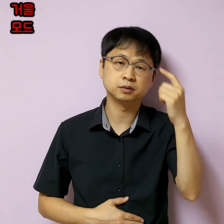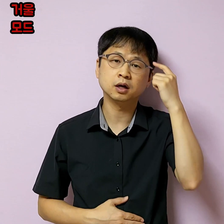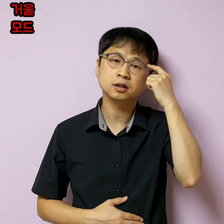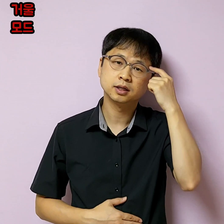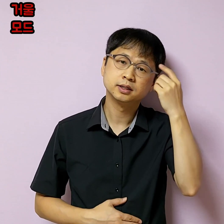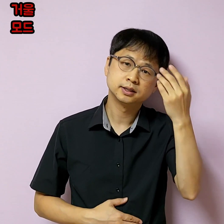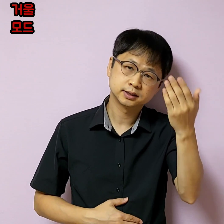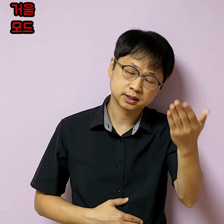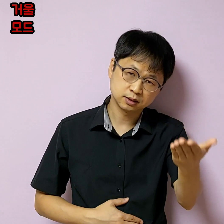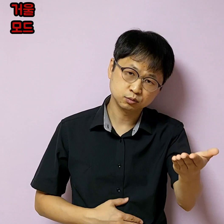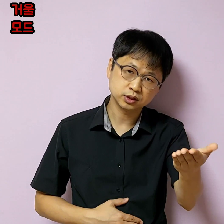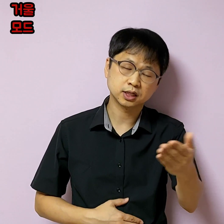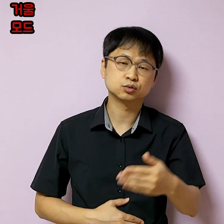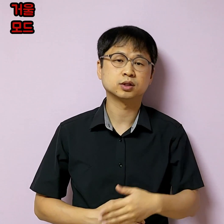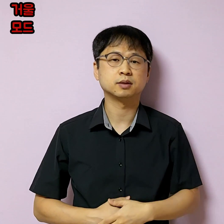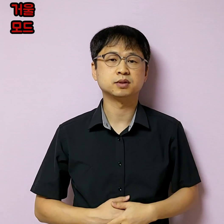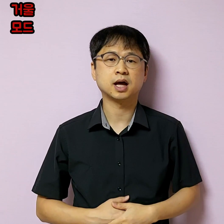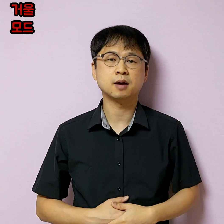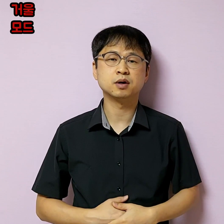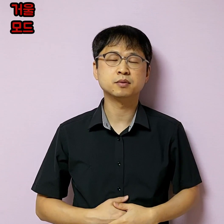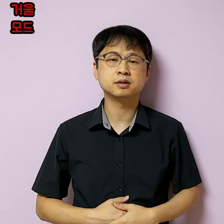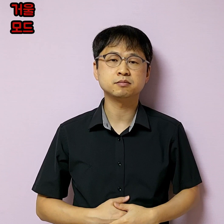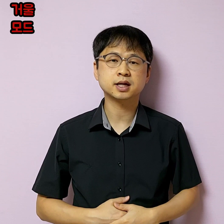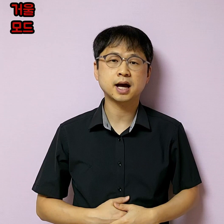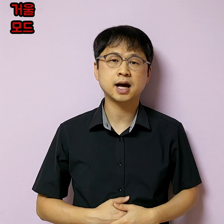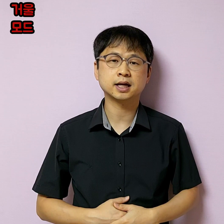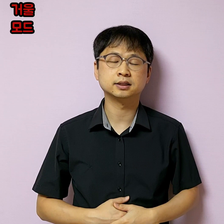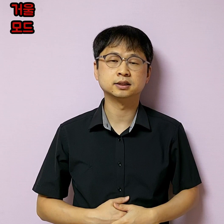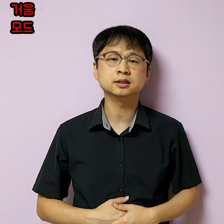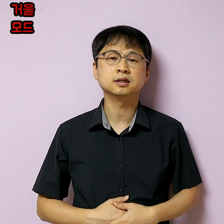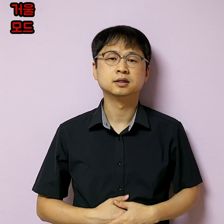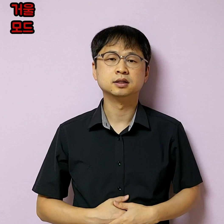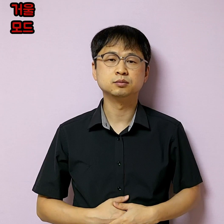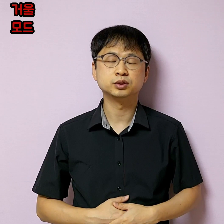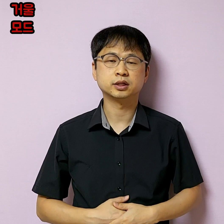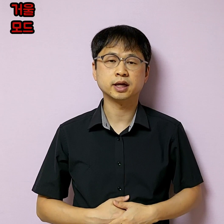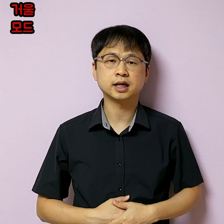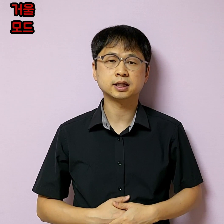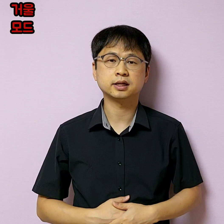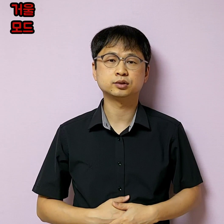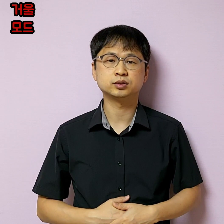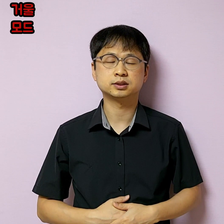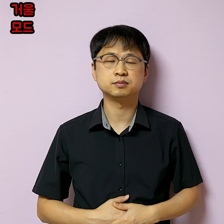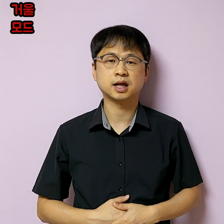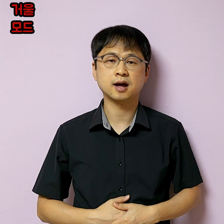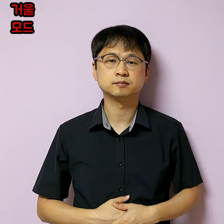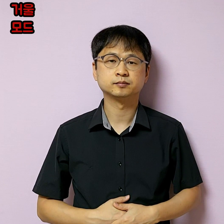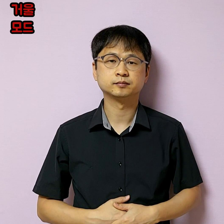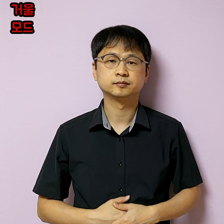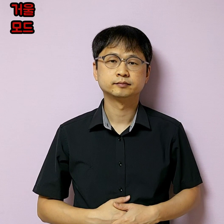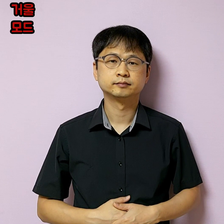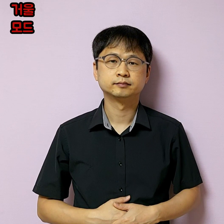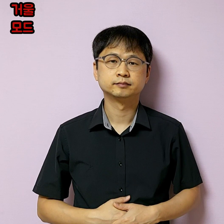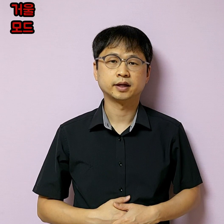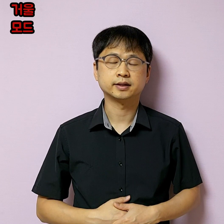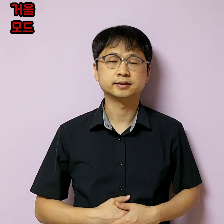주시면 질문이란 수어가 됩니다. 뭐뭐입니까? 라는 의문형에 나타낼 수 있습니다. 네,